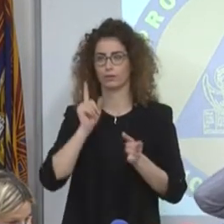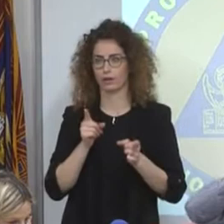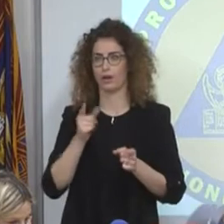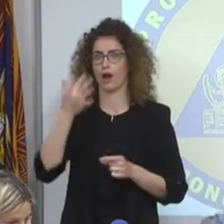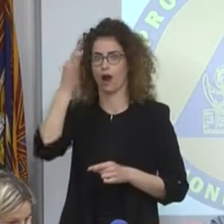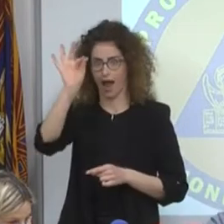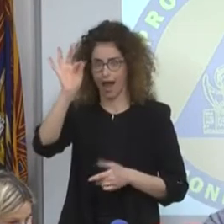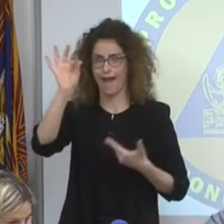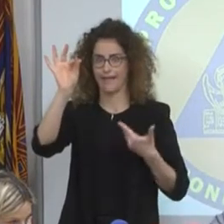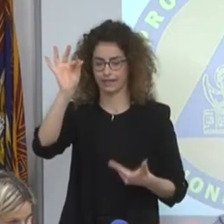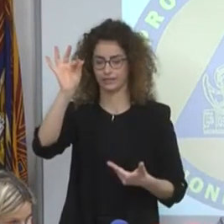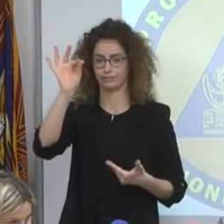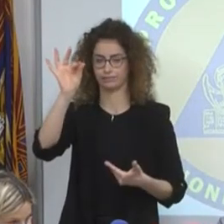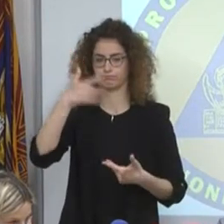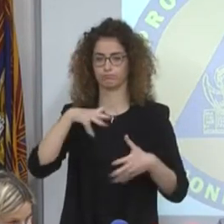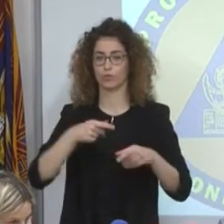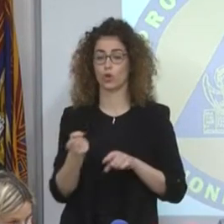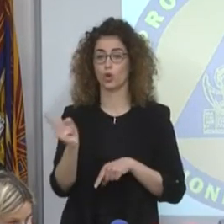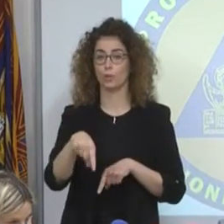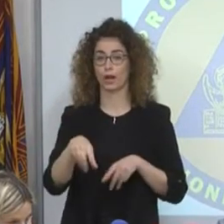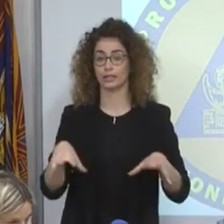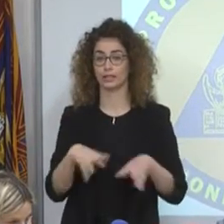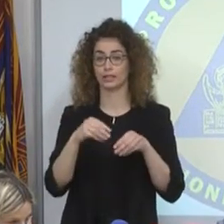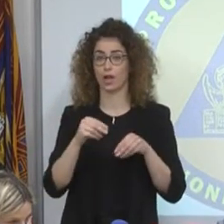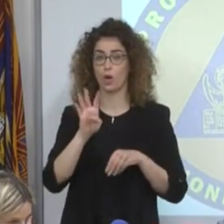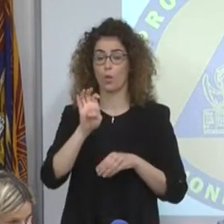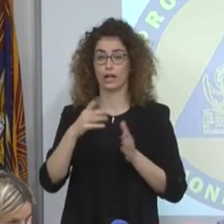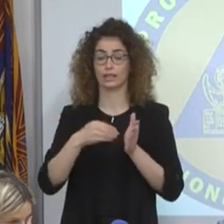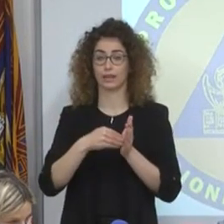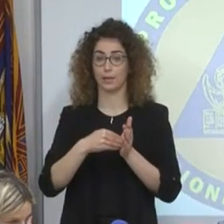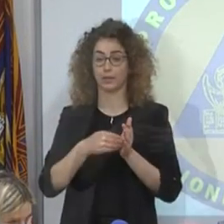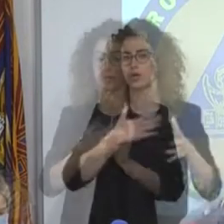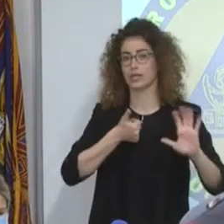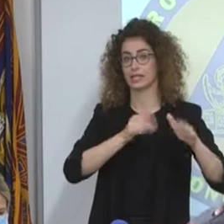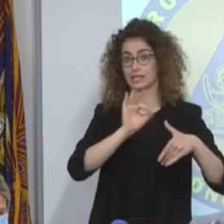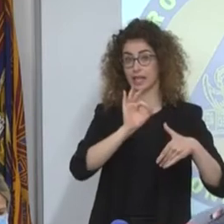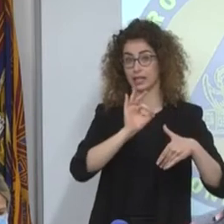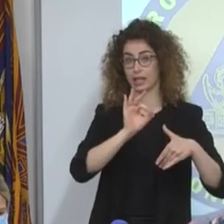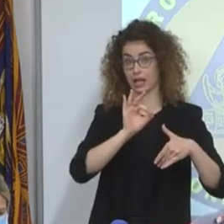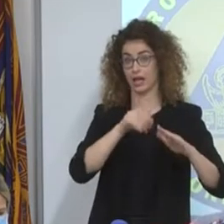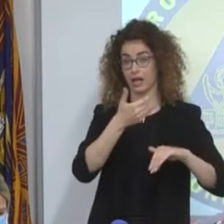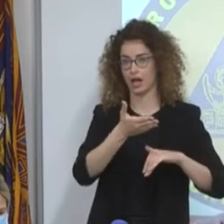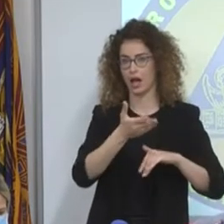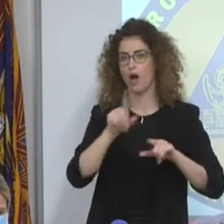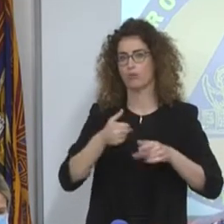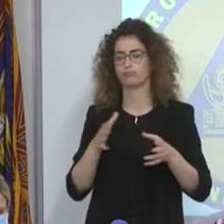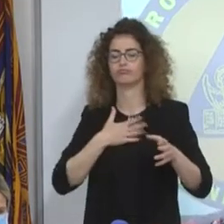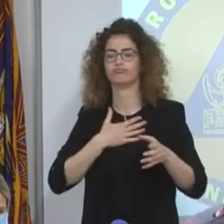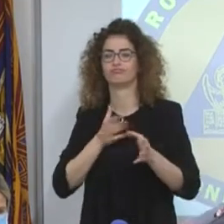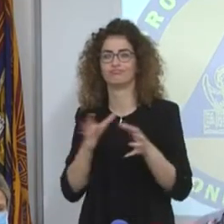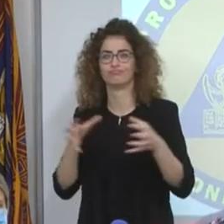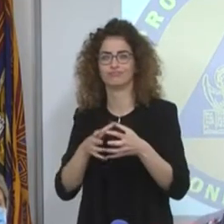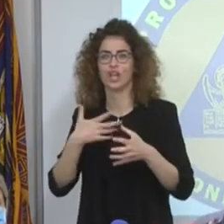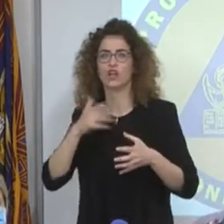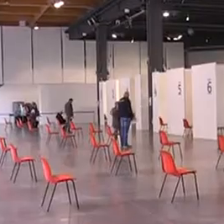ambizioso di iniziare da domani a 40.000, oltre 40.000 vaccinazioni al giorno, quindi non escludo di anticipare i cinquantenni a